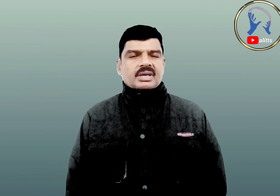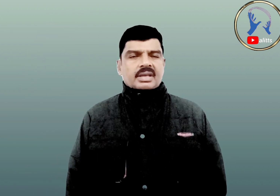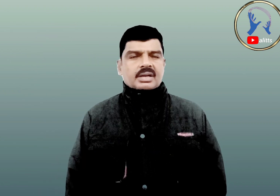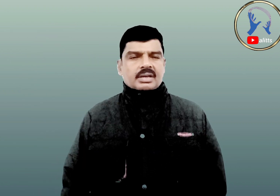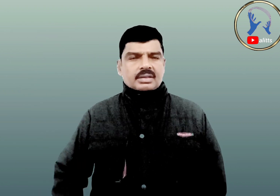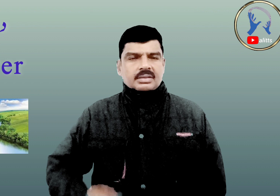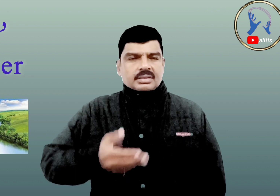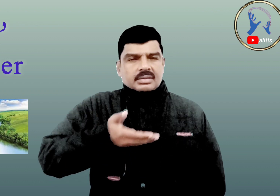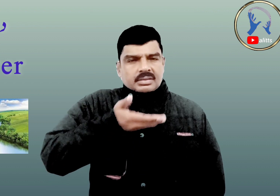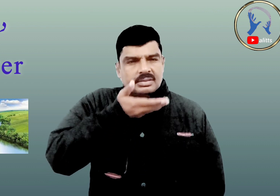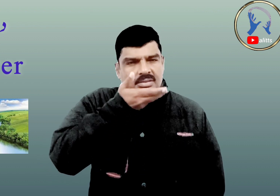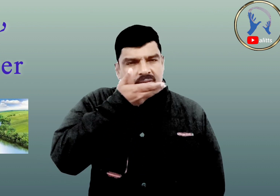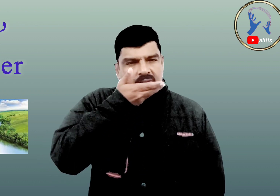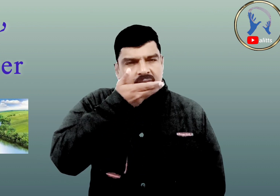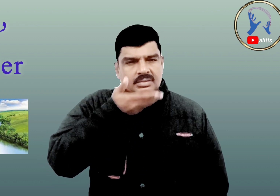दरिया।